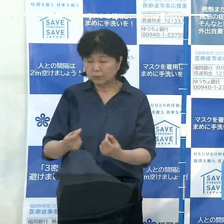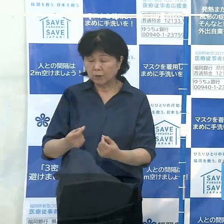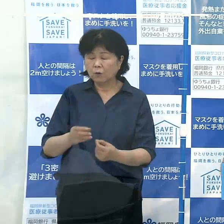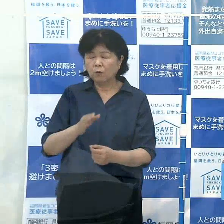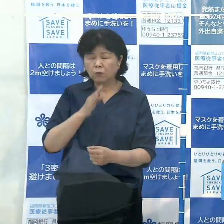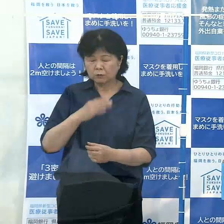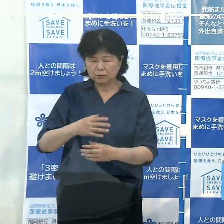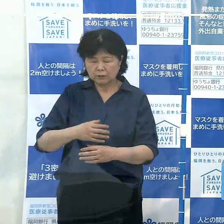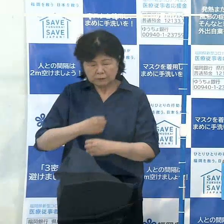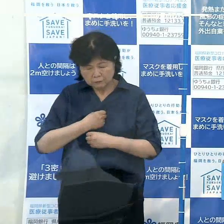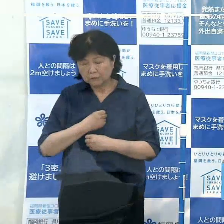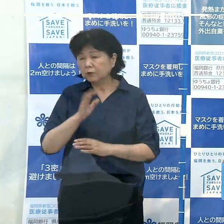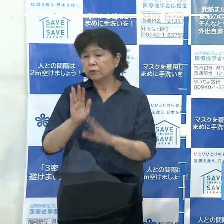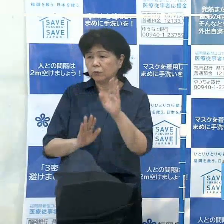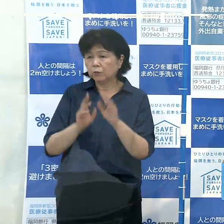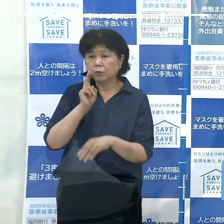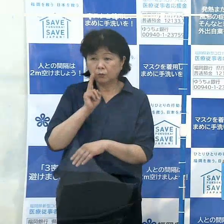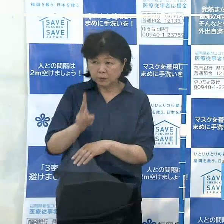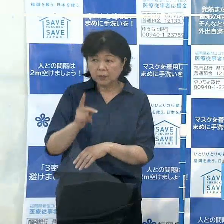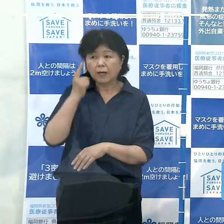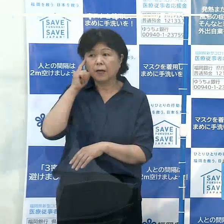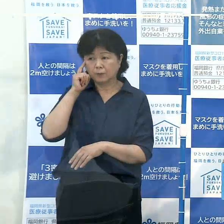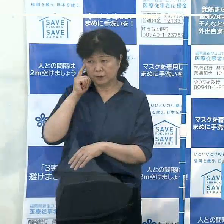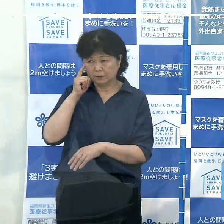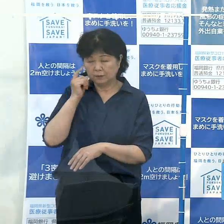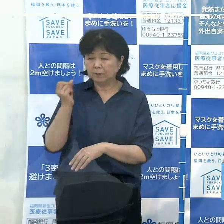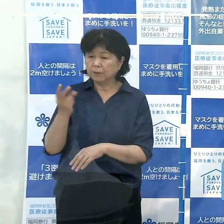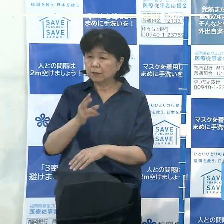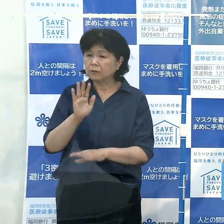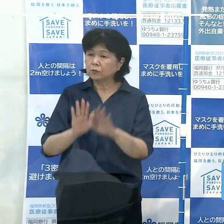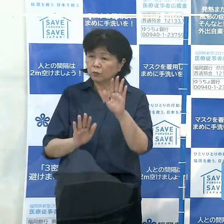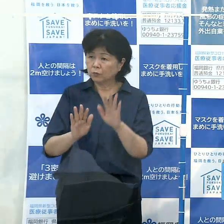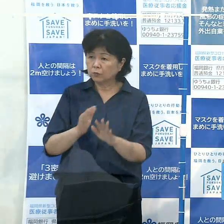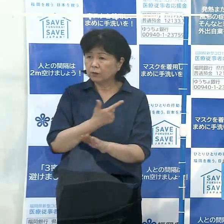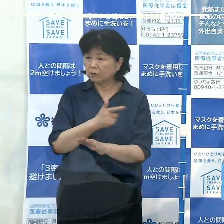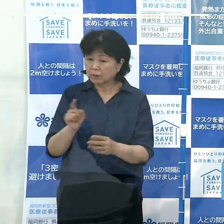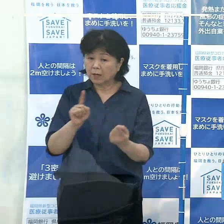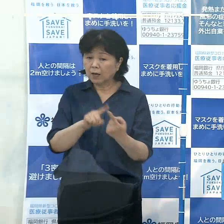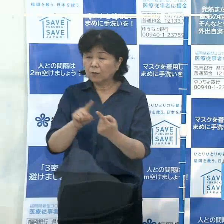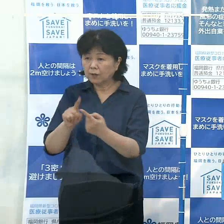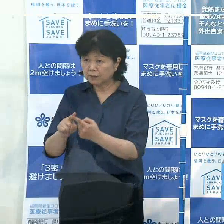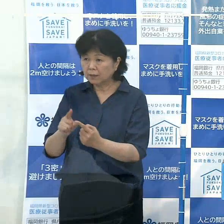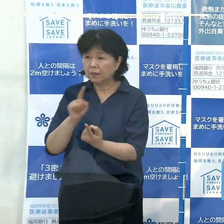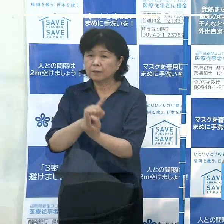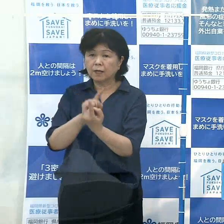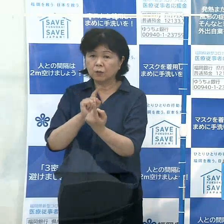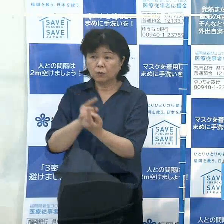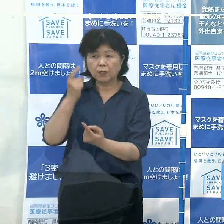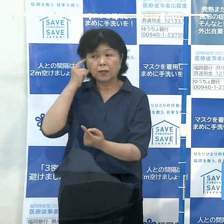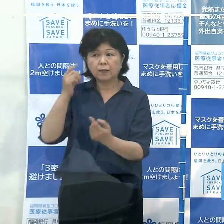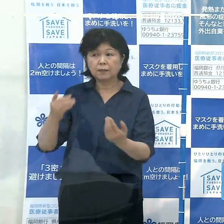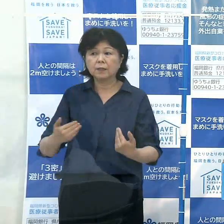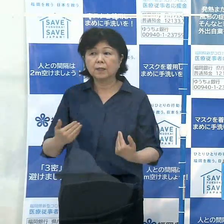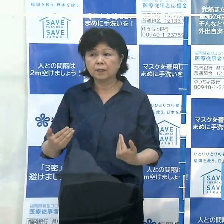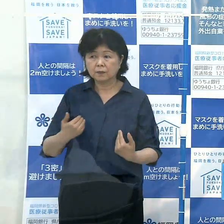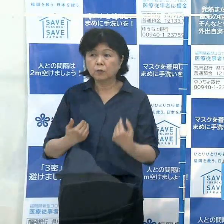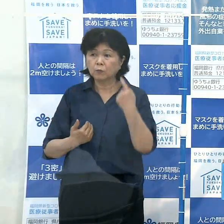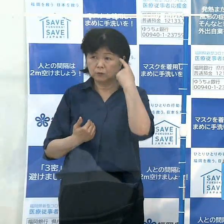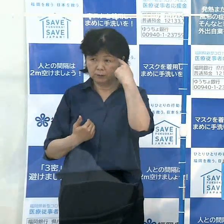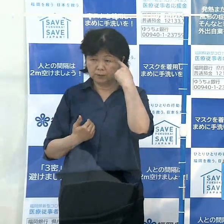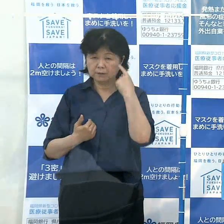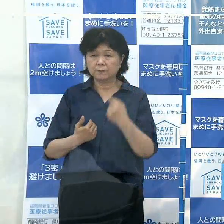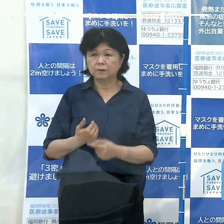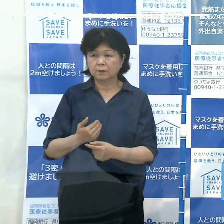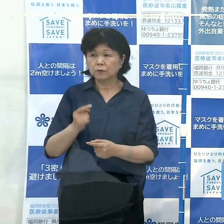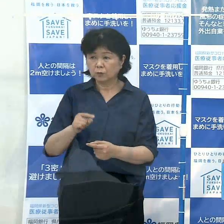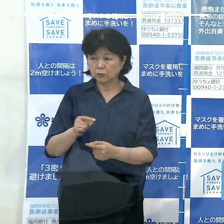。それから状況によっては、いろんな対応というものも考えて講じていく必要があろうかと思っています